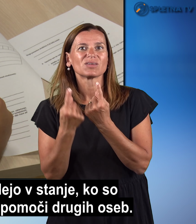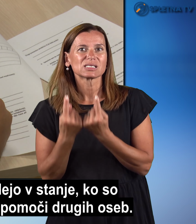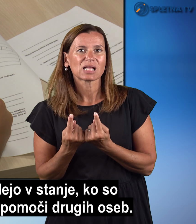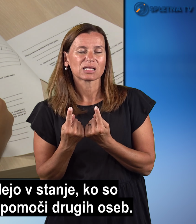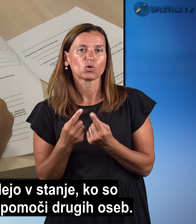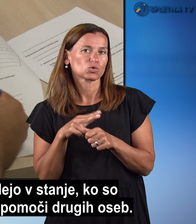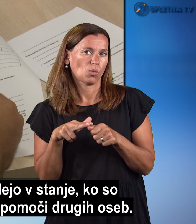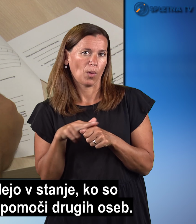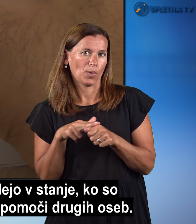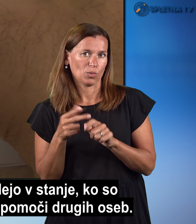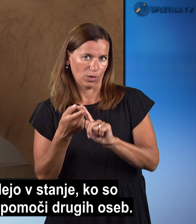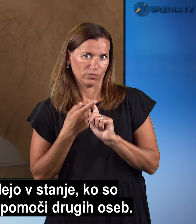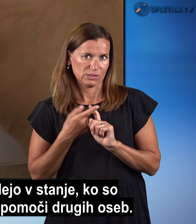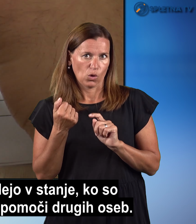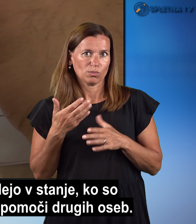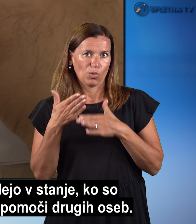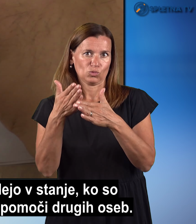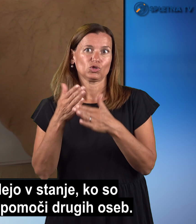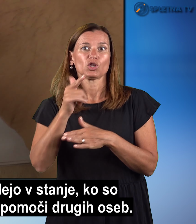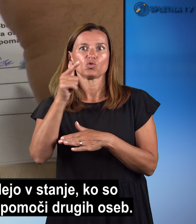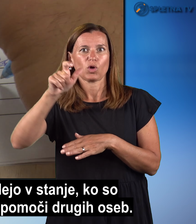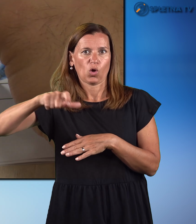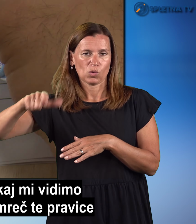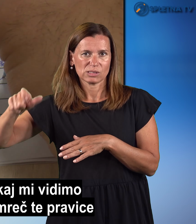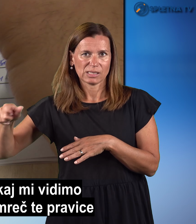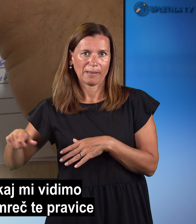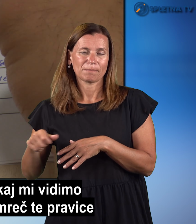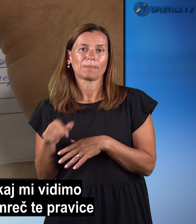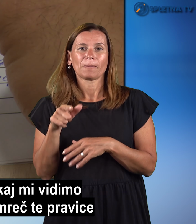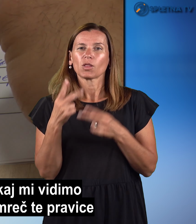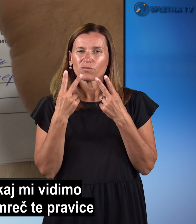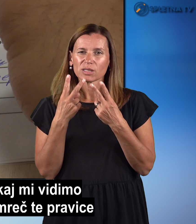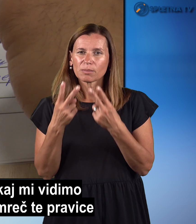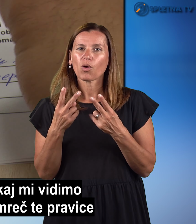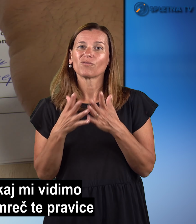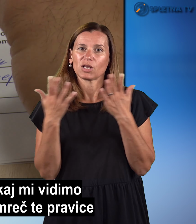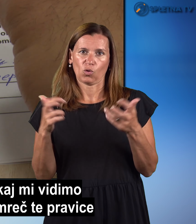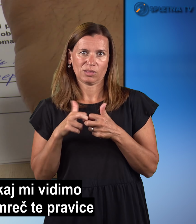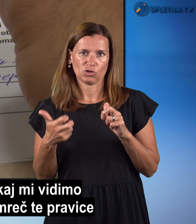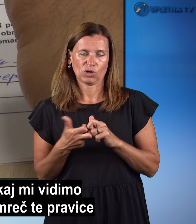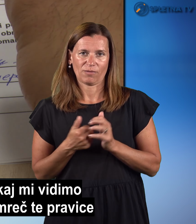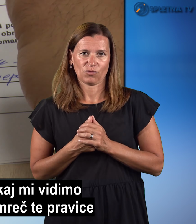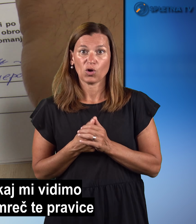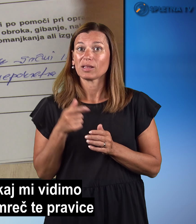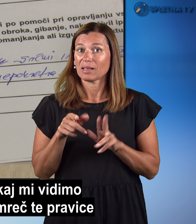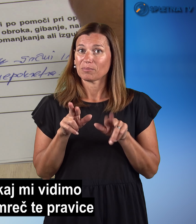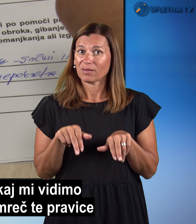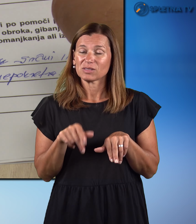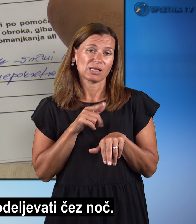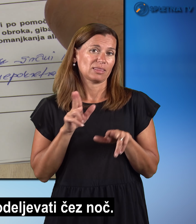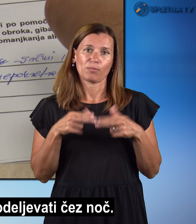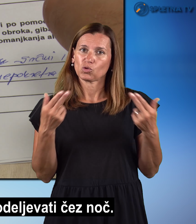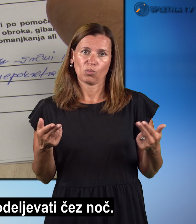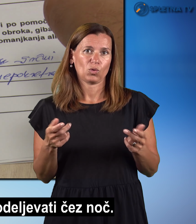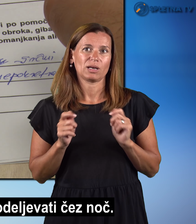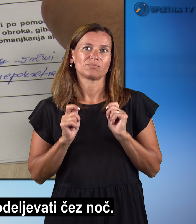ko so popolnoma odvisne od pomoči drugih oseb, in predvsem tukaj mi vidimo veliko težavo. Namreč te pravice se ne